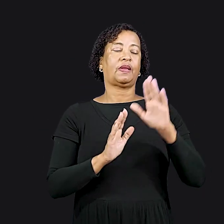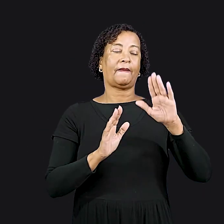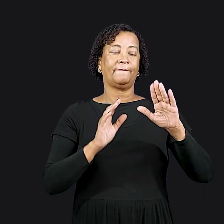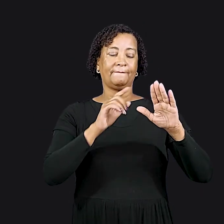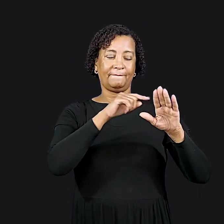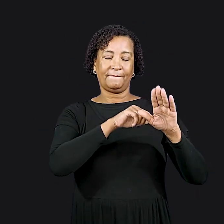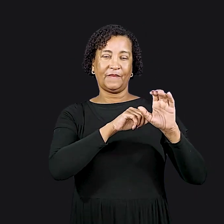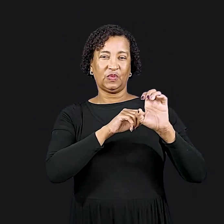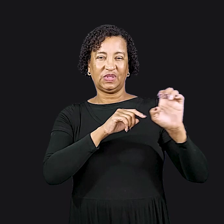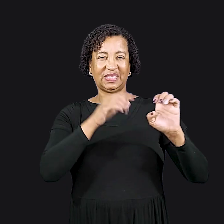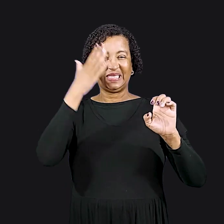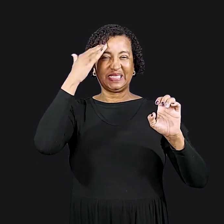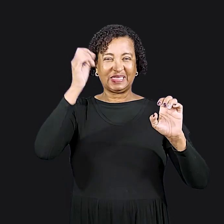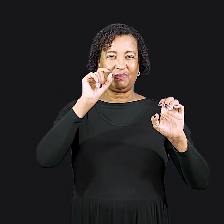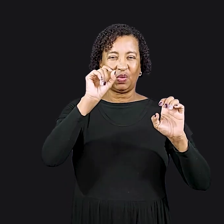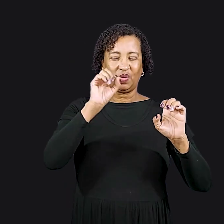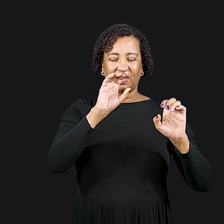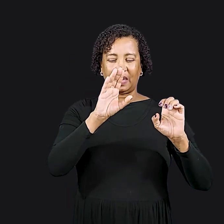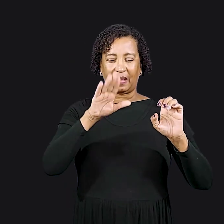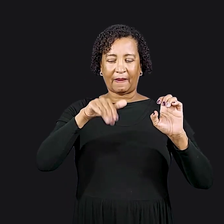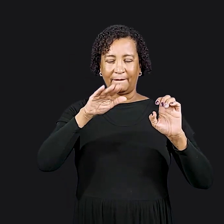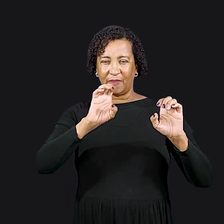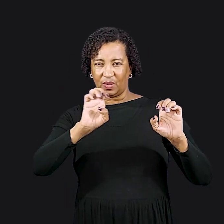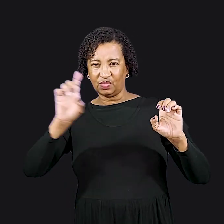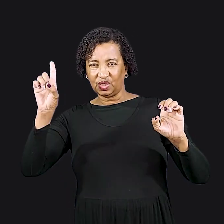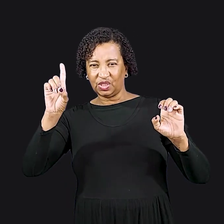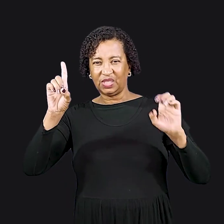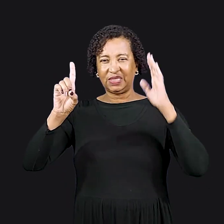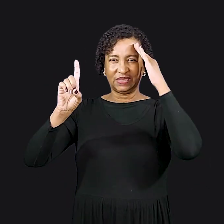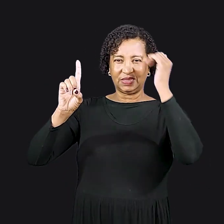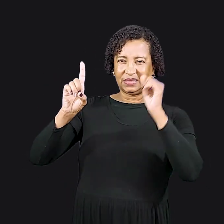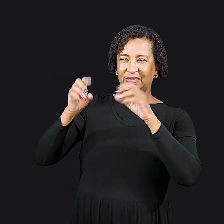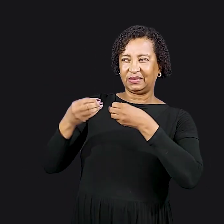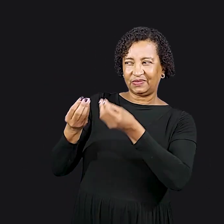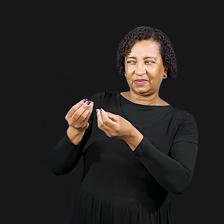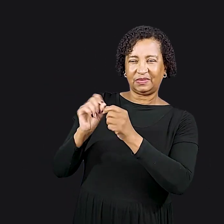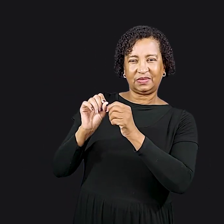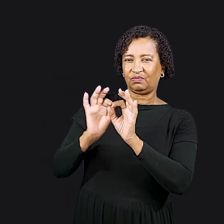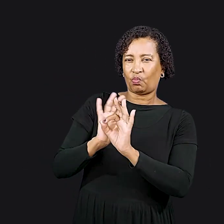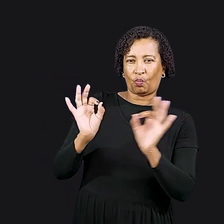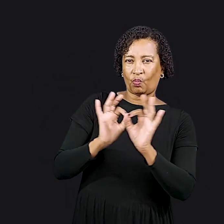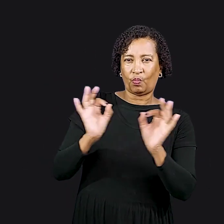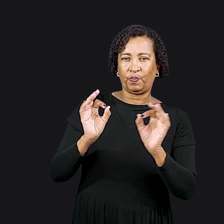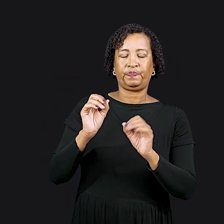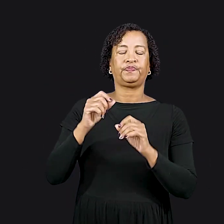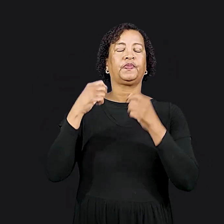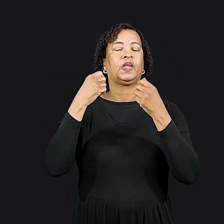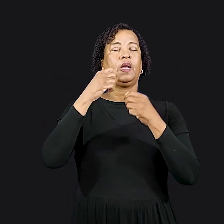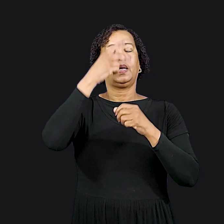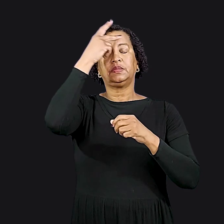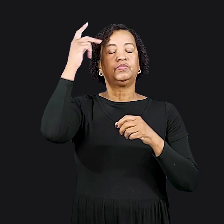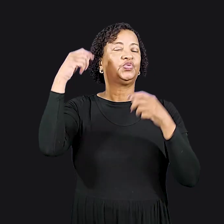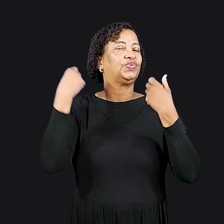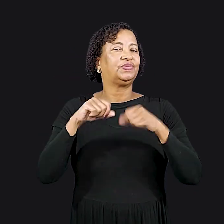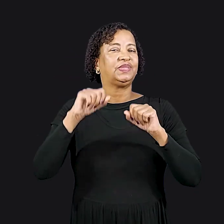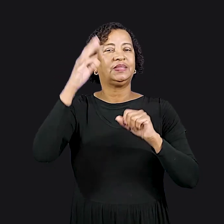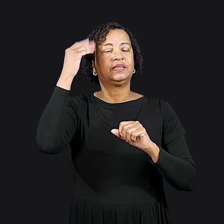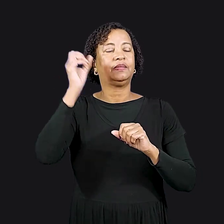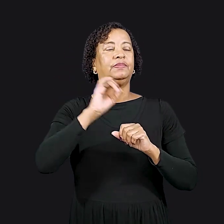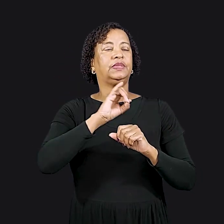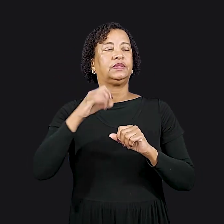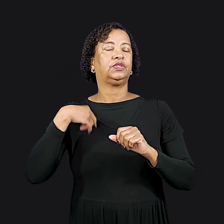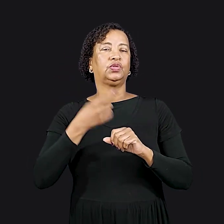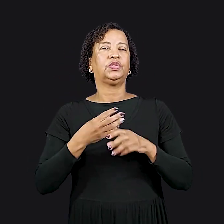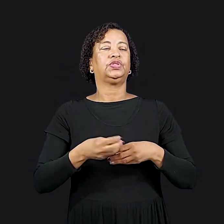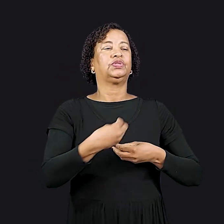sua mão esquerda saiba o que a mão direita está fazendo. Para que os outros precisam saber o que estamos doando,